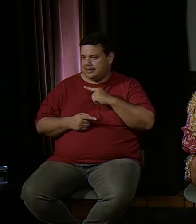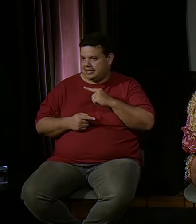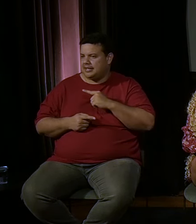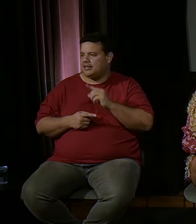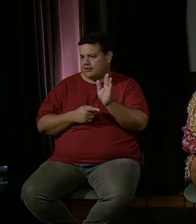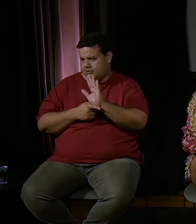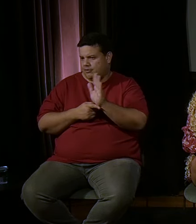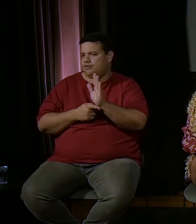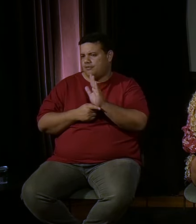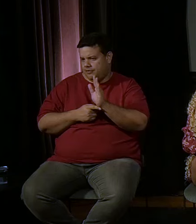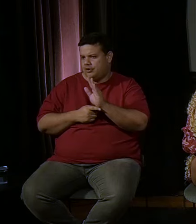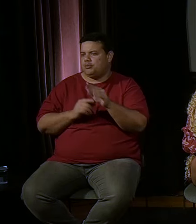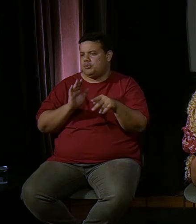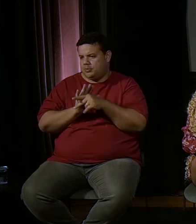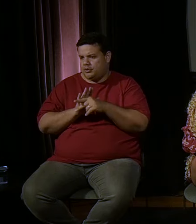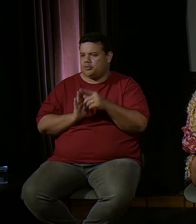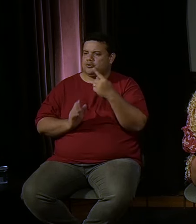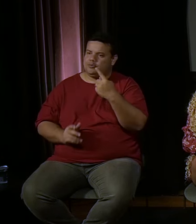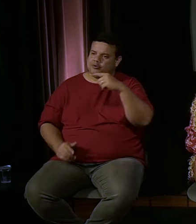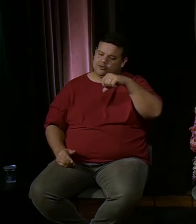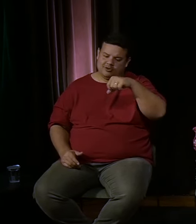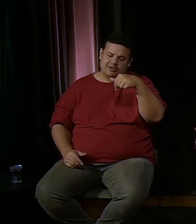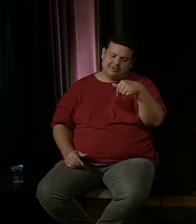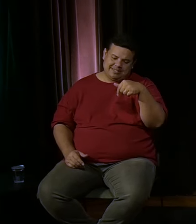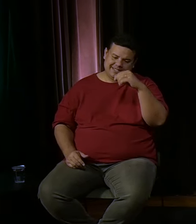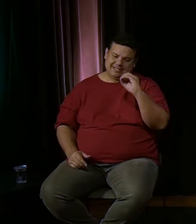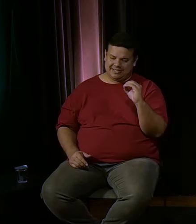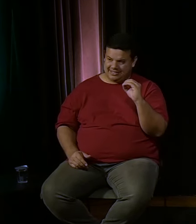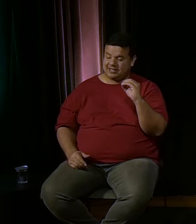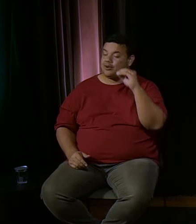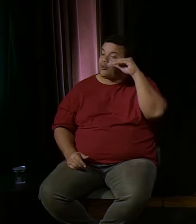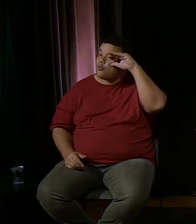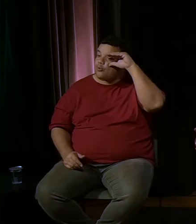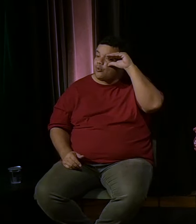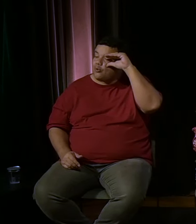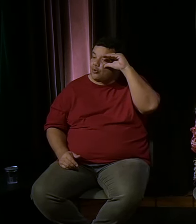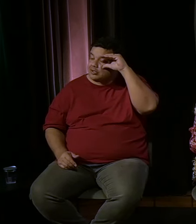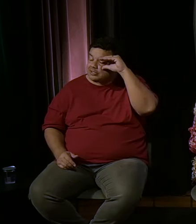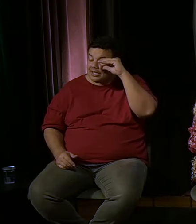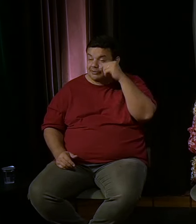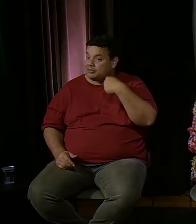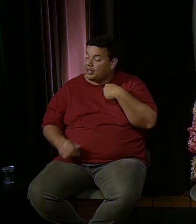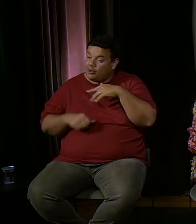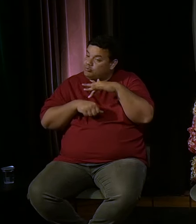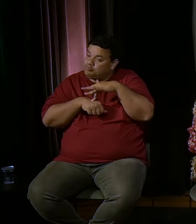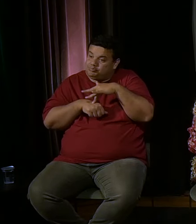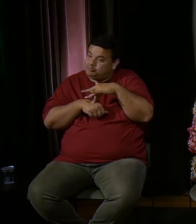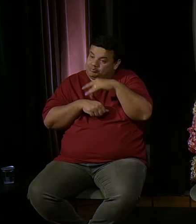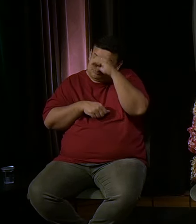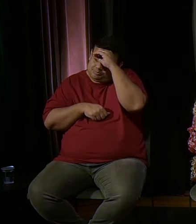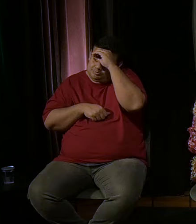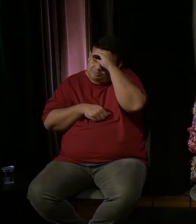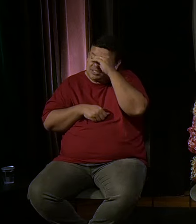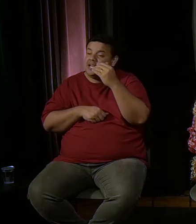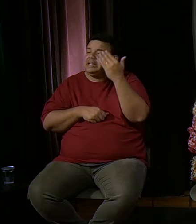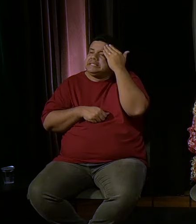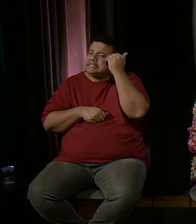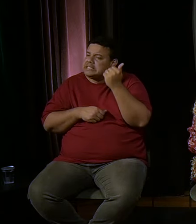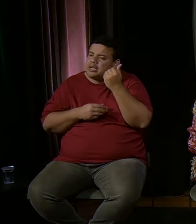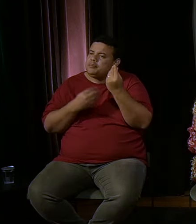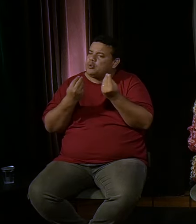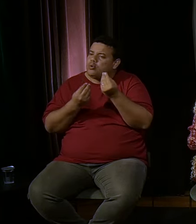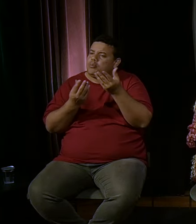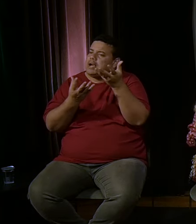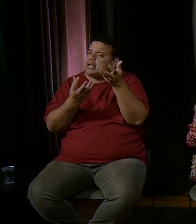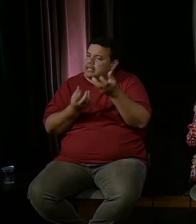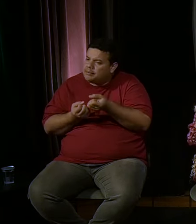um filme da década de 70. Aí a minha curiosidade de ignorante mesmo, de... Vocês sabem dizer como foi a recepção